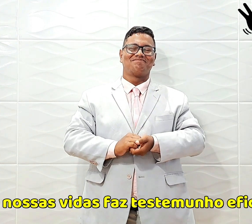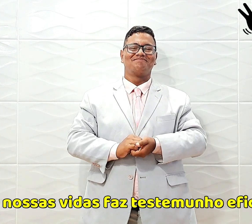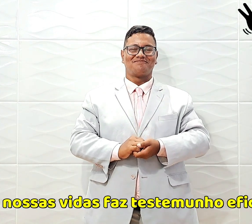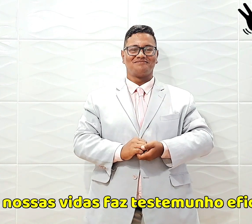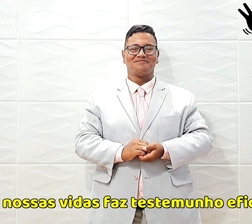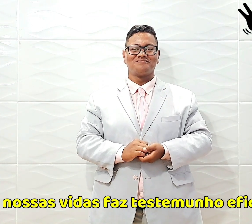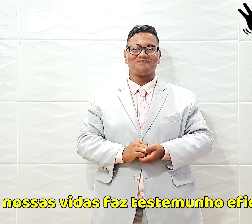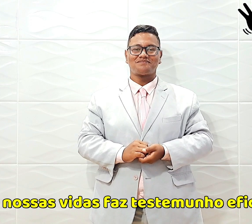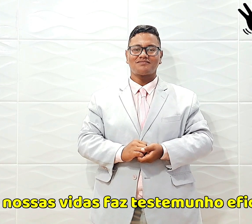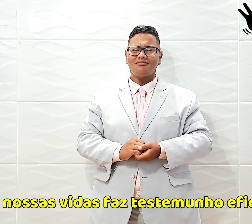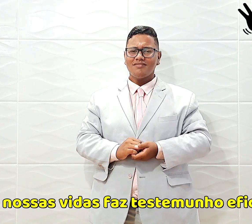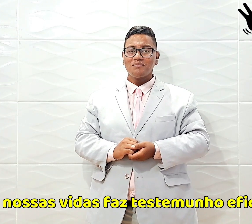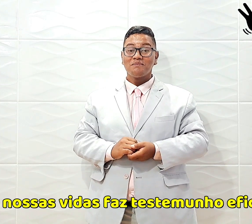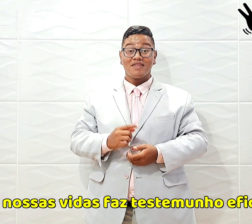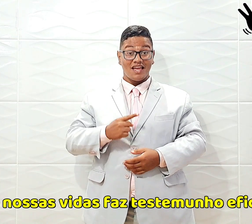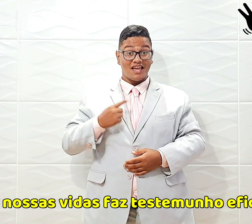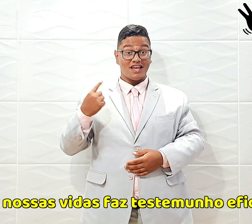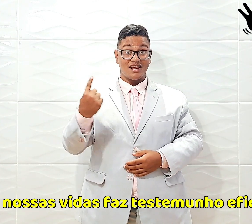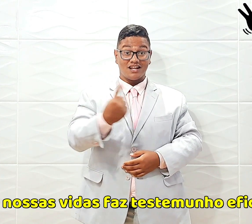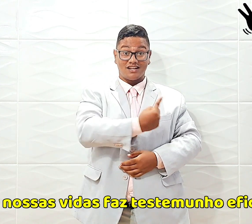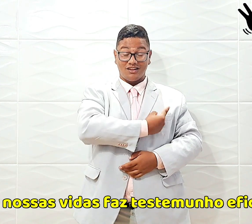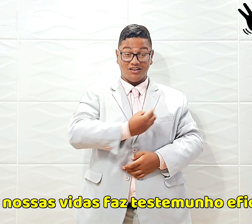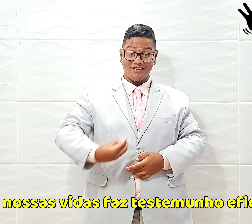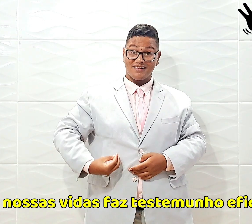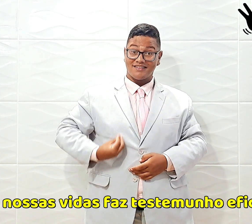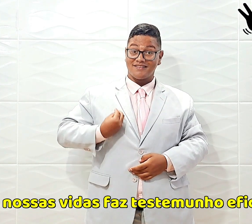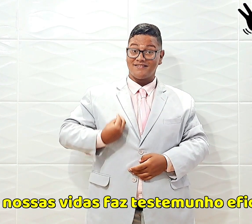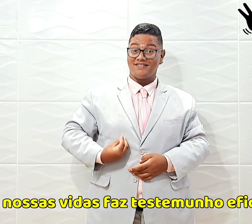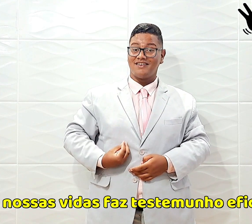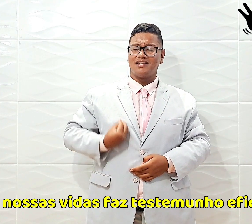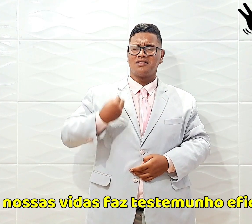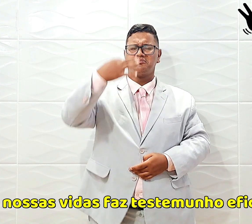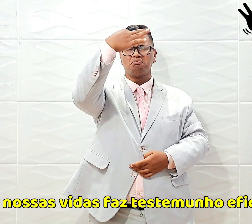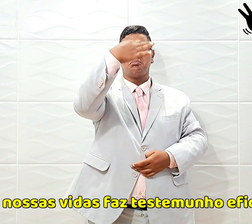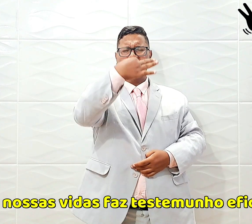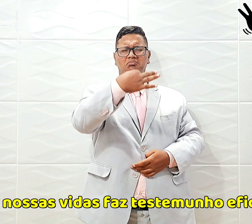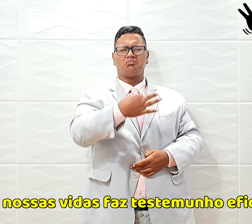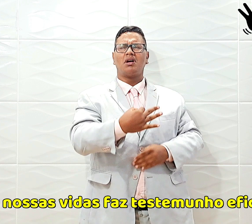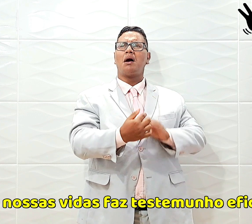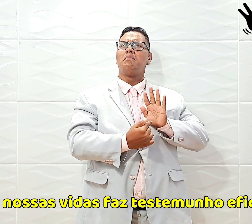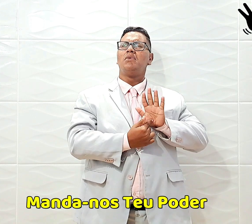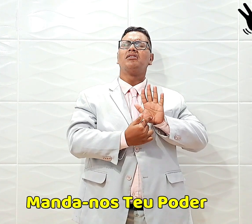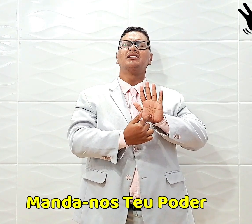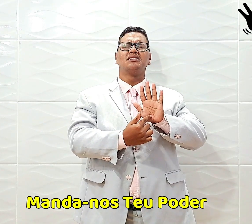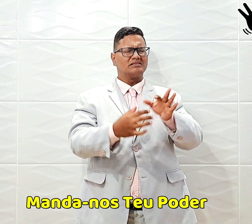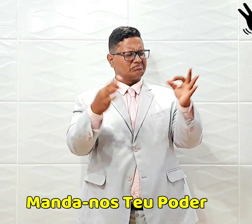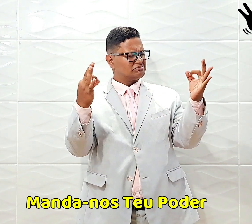E das nossas vidas faz testemunho eficaz. Manda